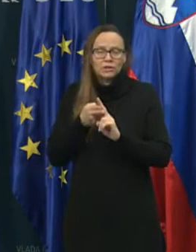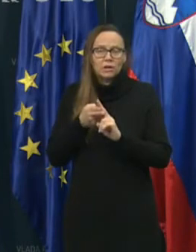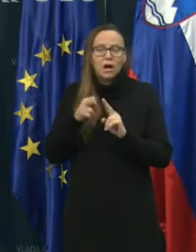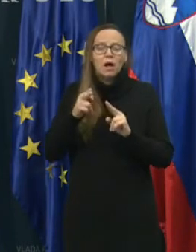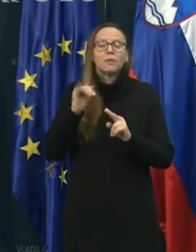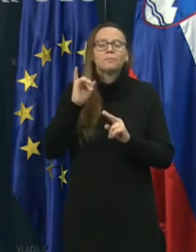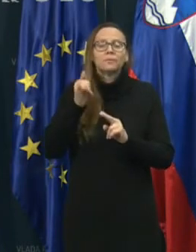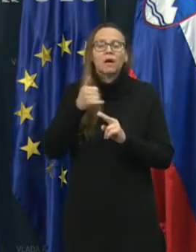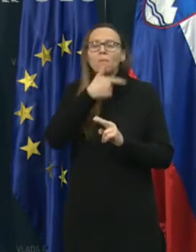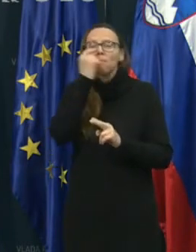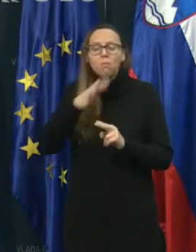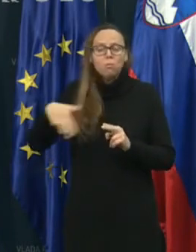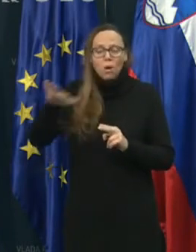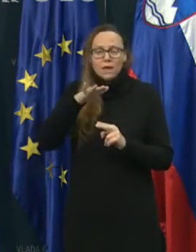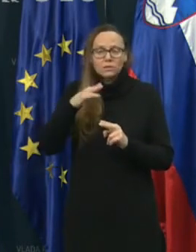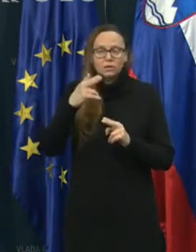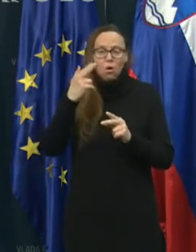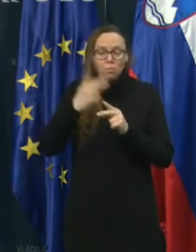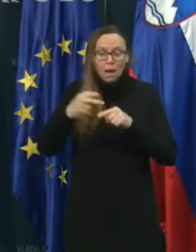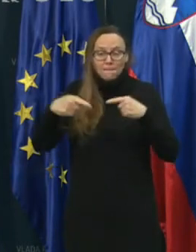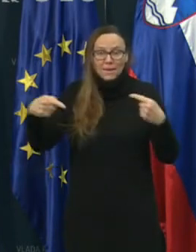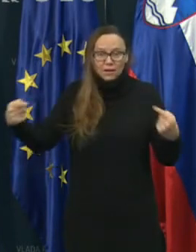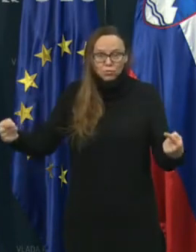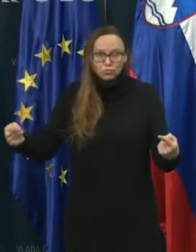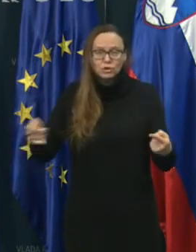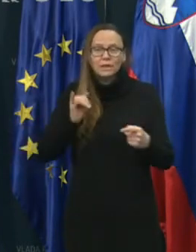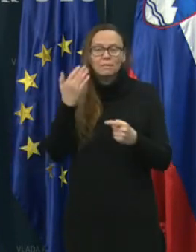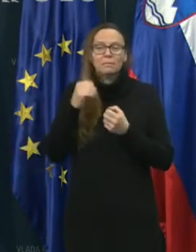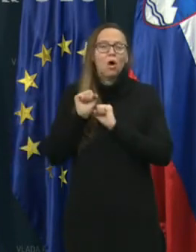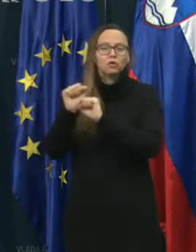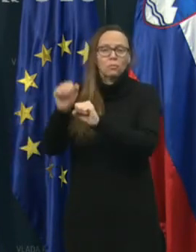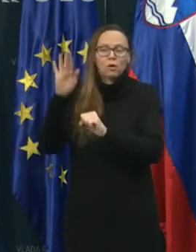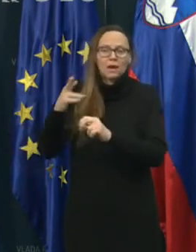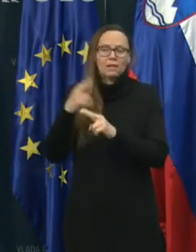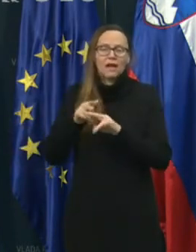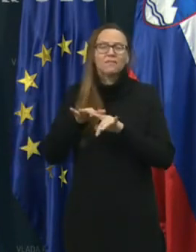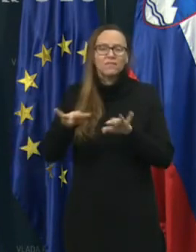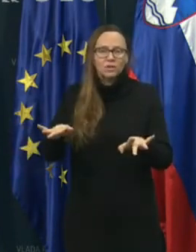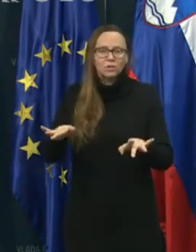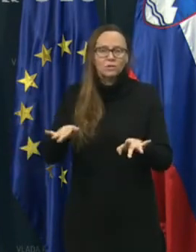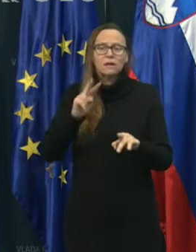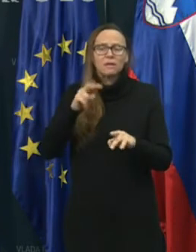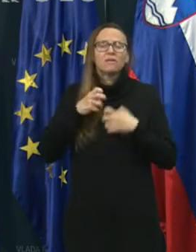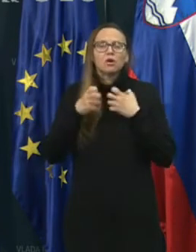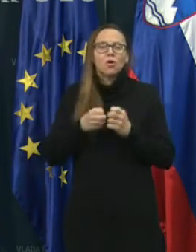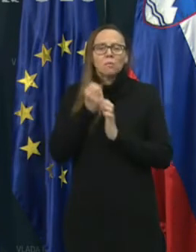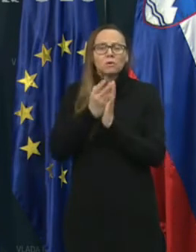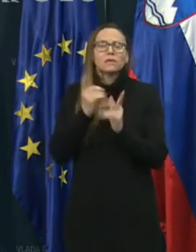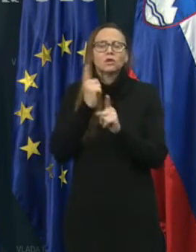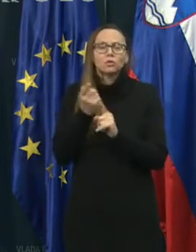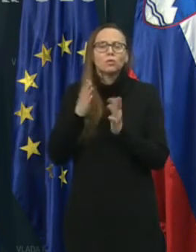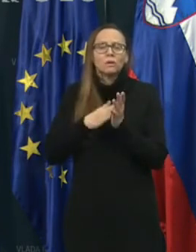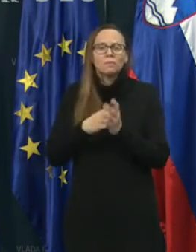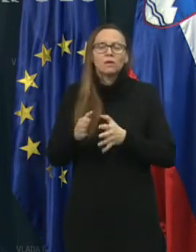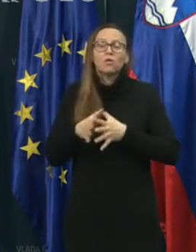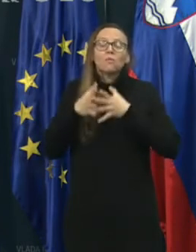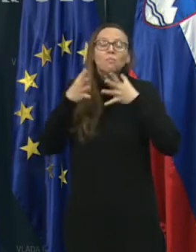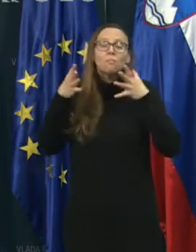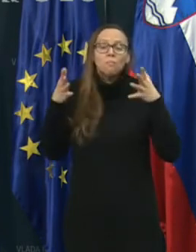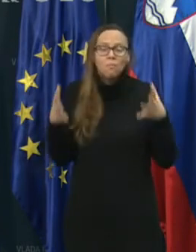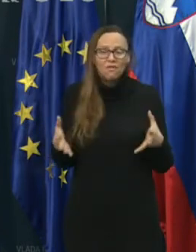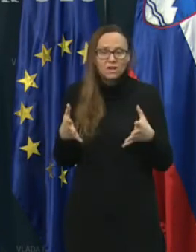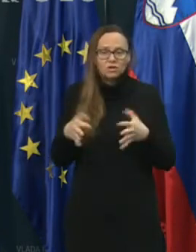bila odporna na virus, bi zato po grobih ocenah tudi v primeru drastičnega povečanja zdravstvenih